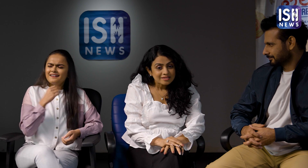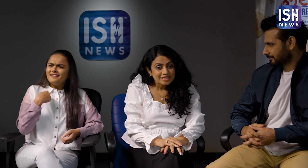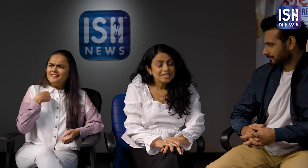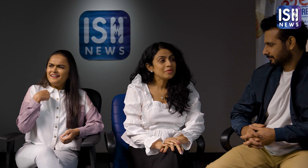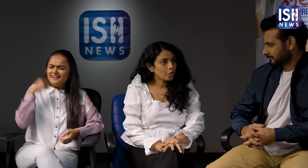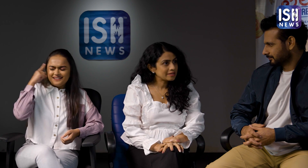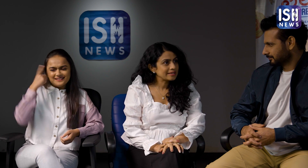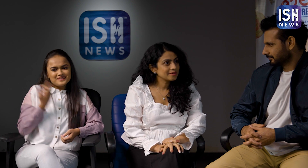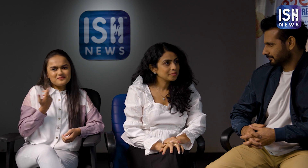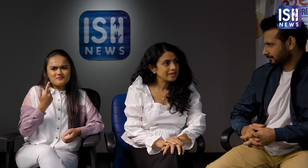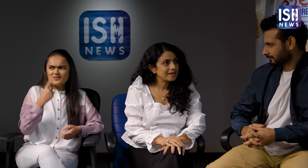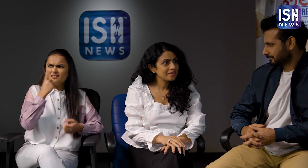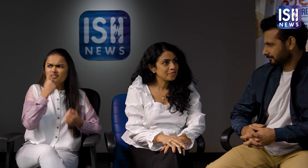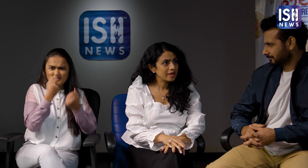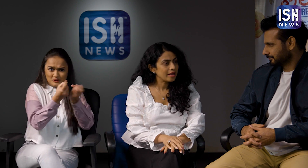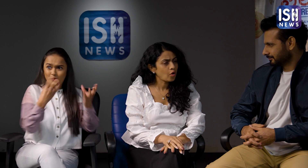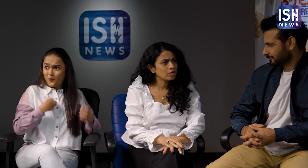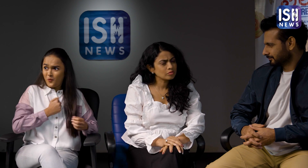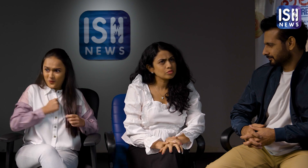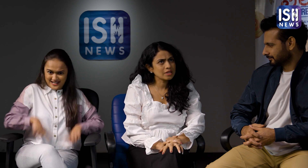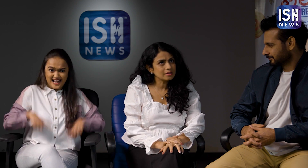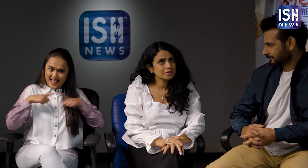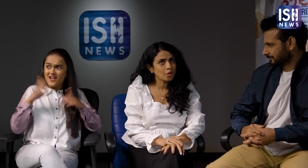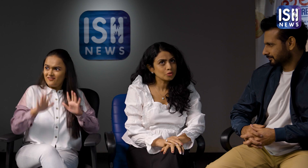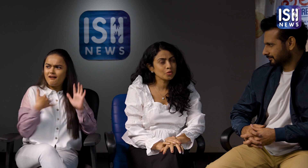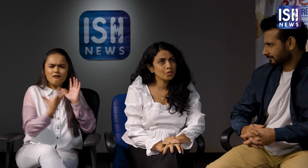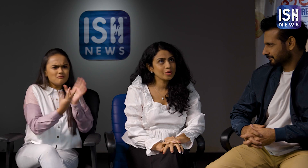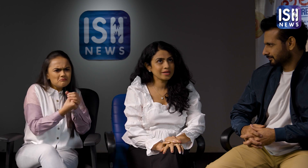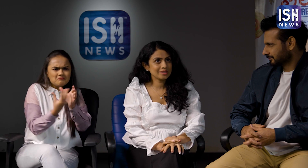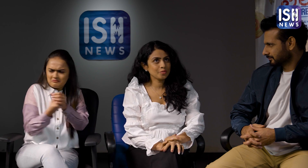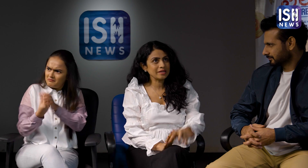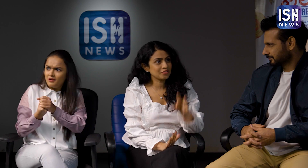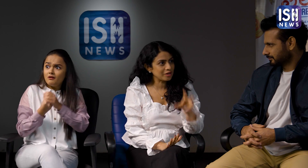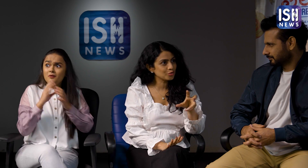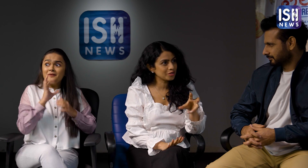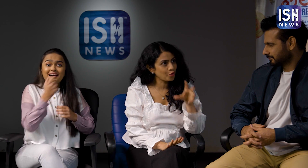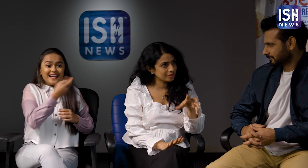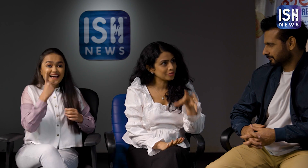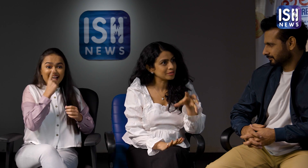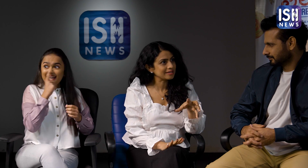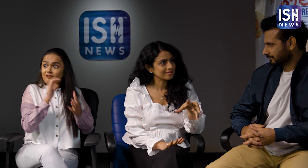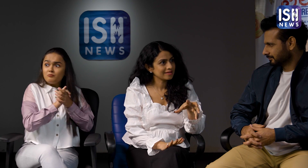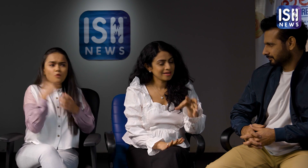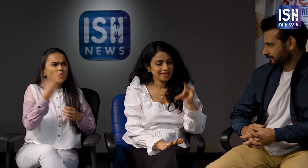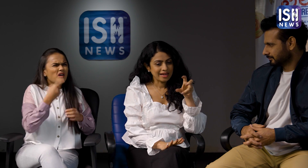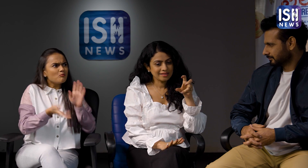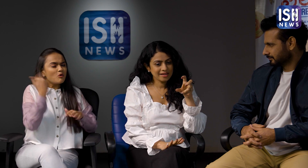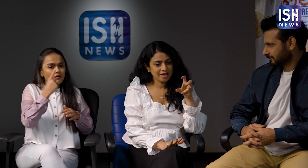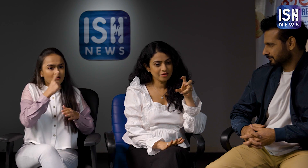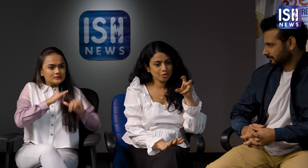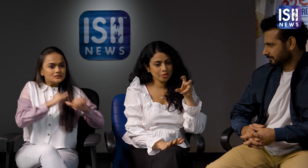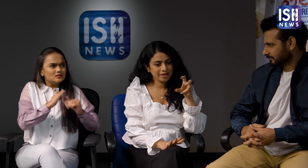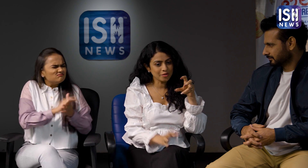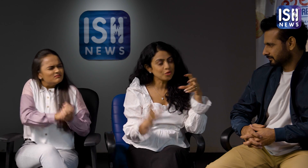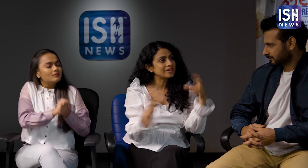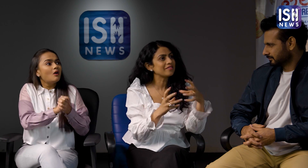आई थिंक जितनी भी औरतें मेरी लाइफ में हैं, और ज़्यादातर औरतों की जो बेस्ट फ्रेंड्स होती है वो औरतें होती हैं,